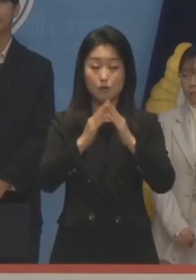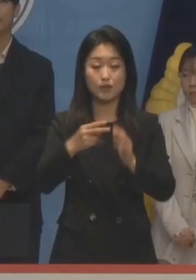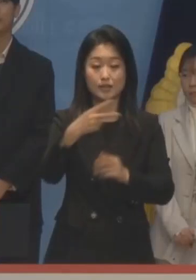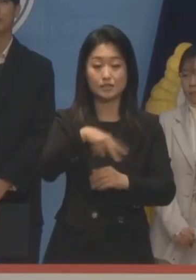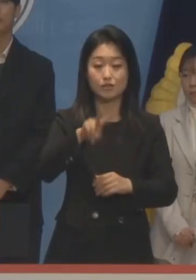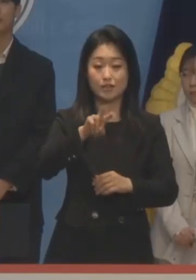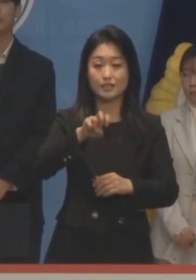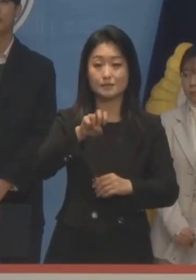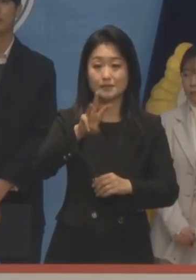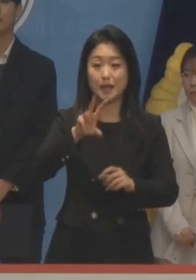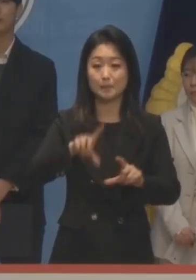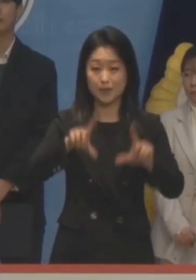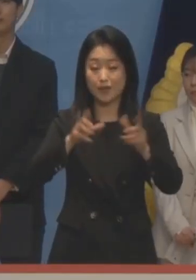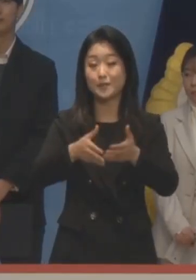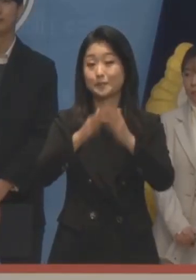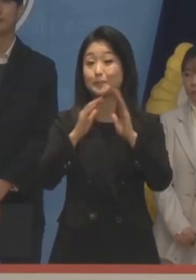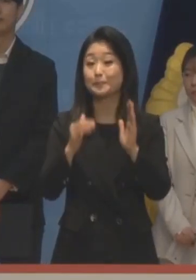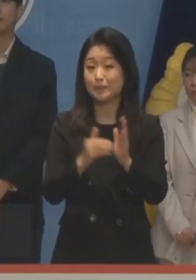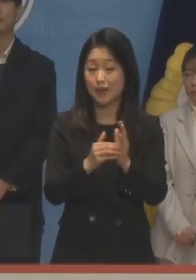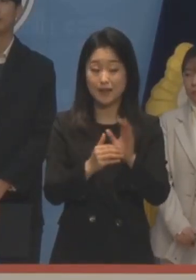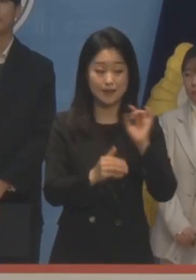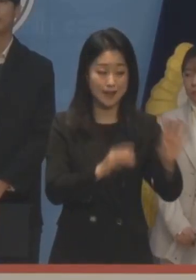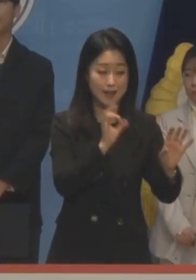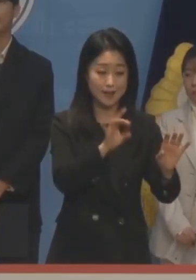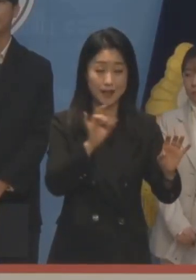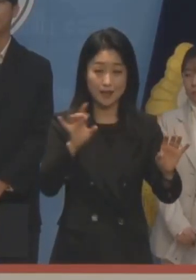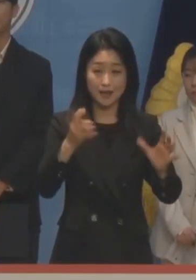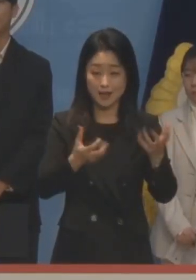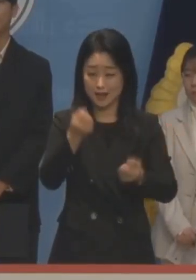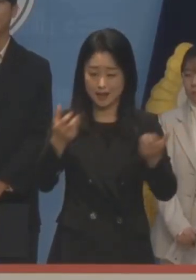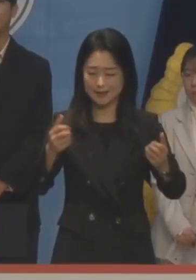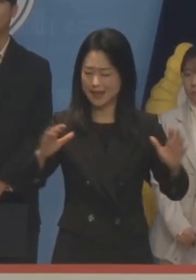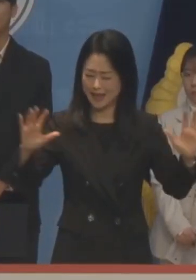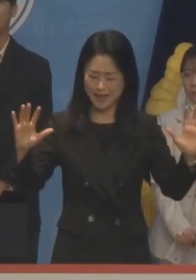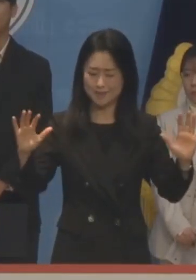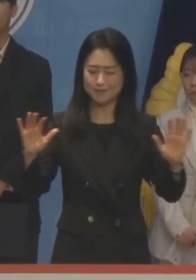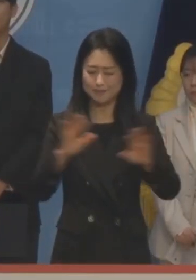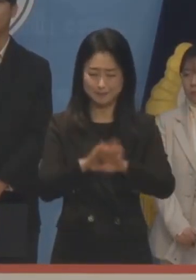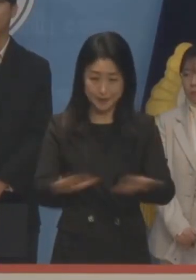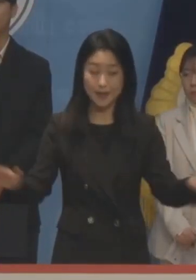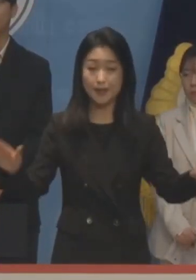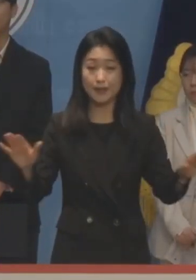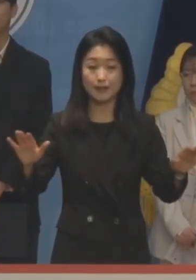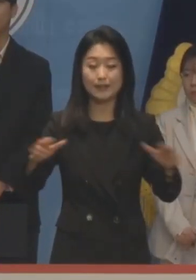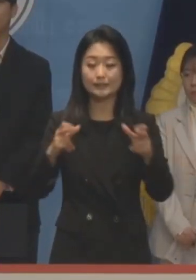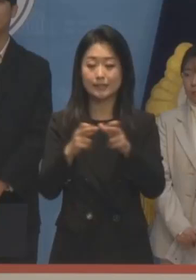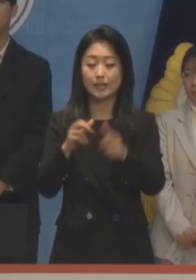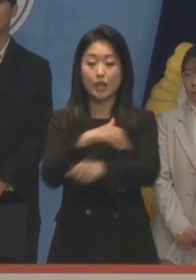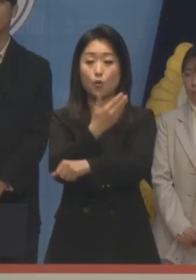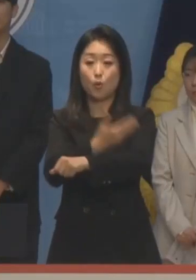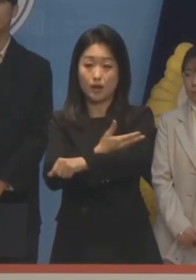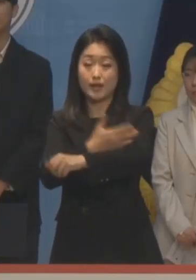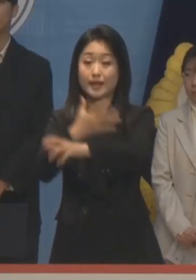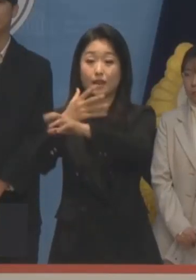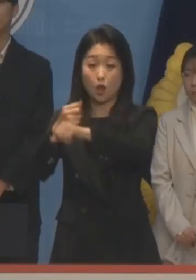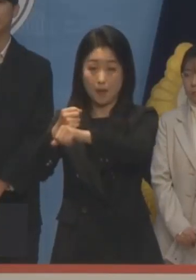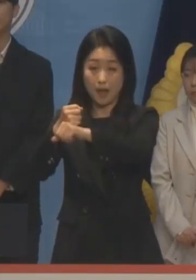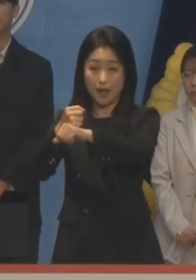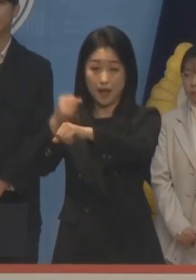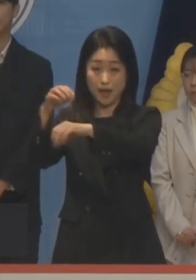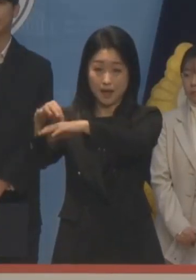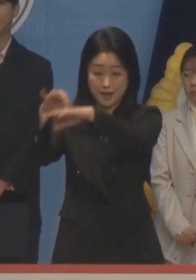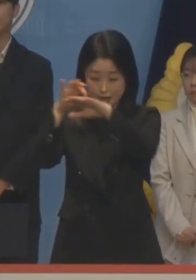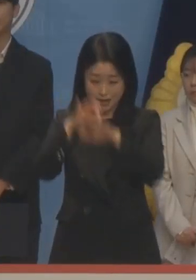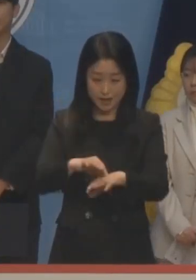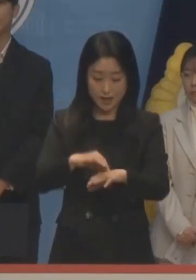2023년 발족했습니다. 각 단체의 이해관계를 내려놓고 오직 장애인 권리협약과의 국내법 조화를